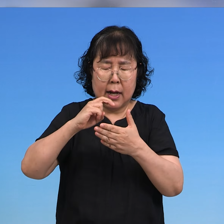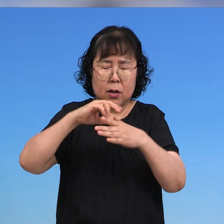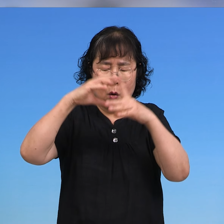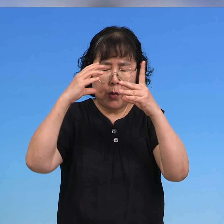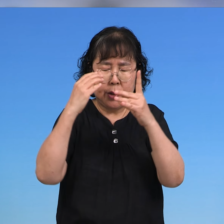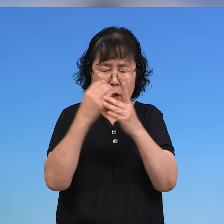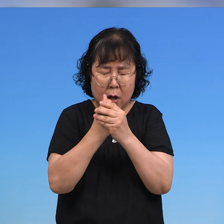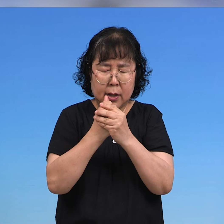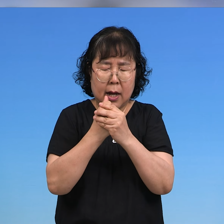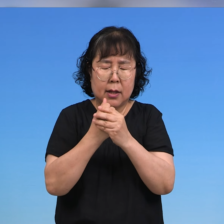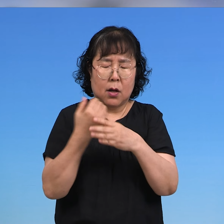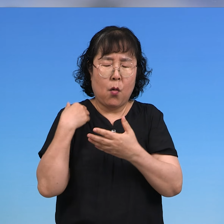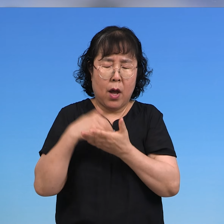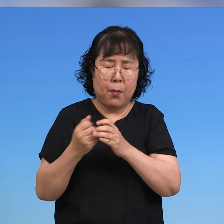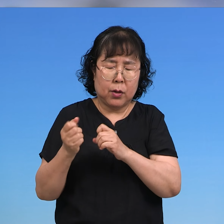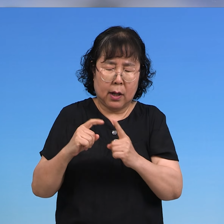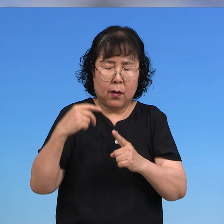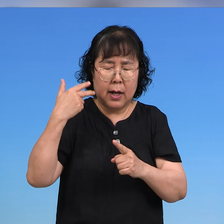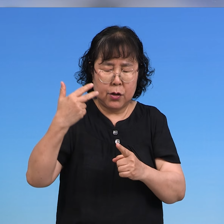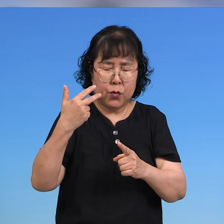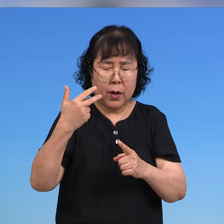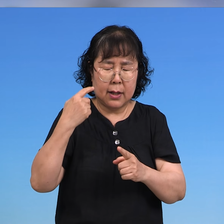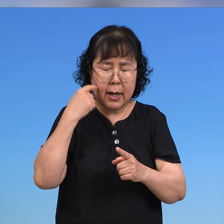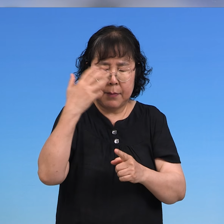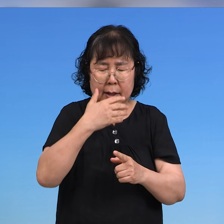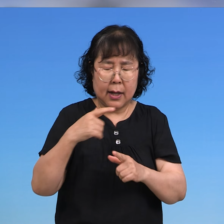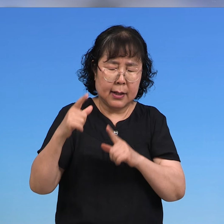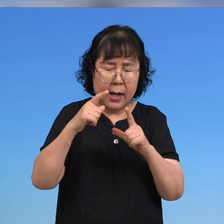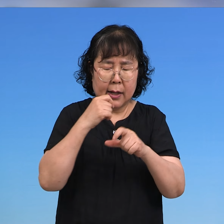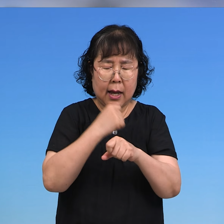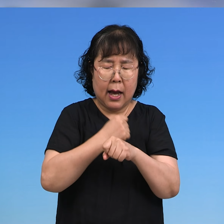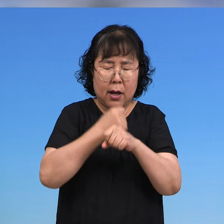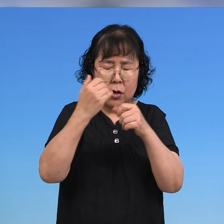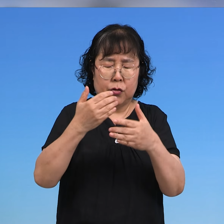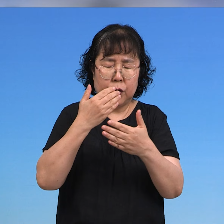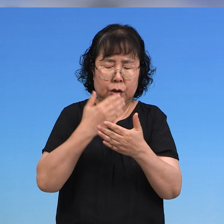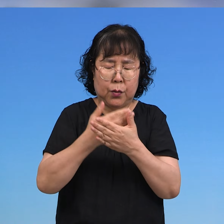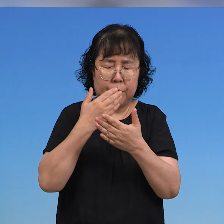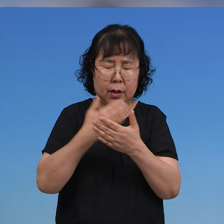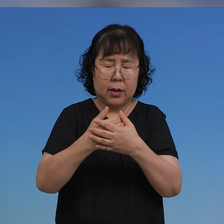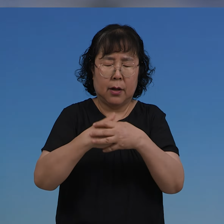회복되어 한 주간을 너무나 아름답게 살아내도록 인도하여 주시옵소서.